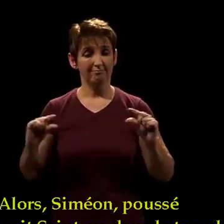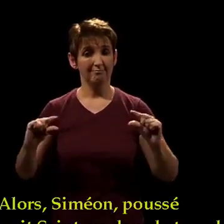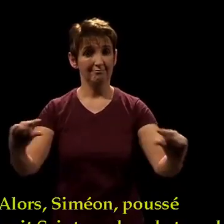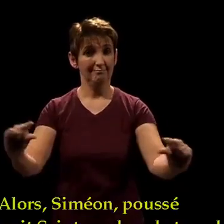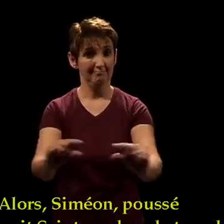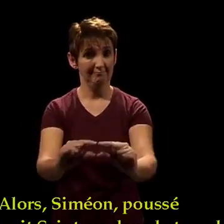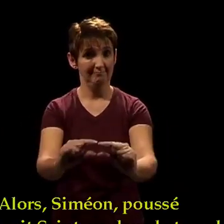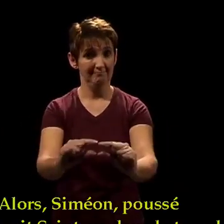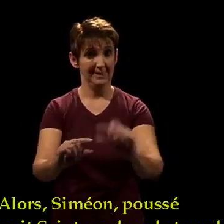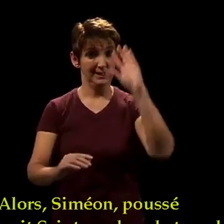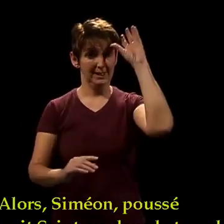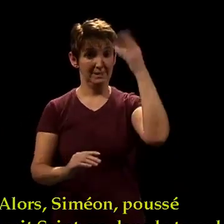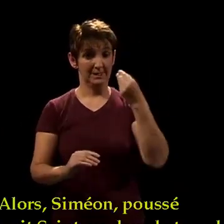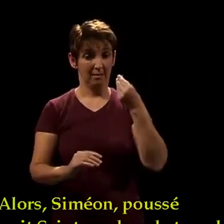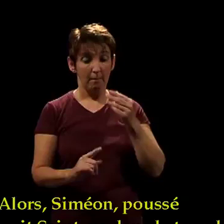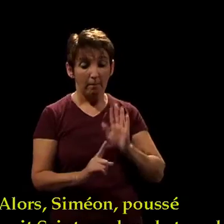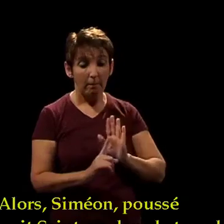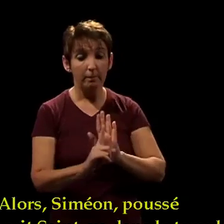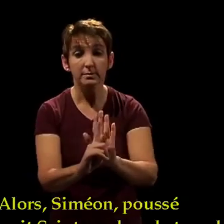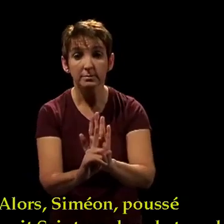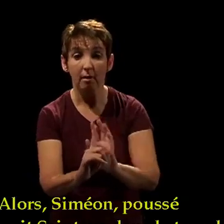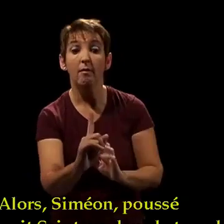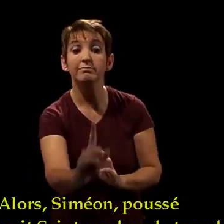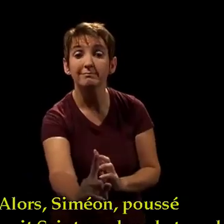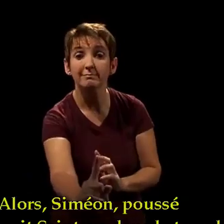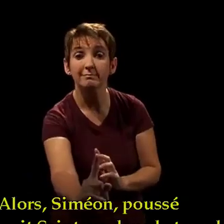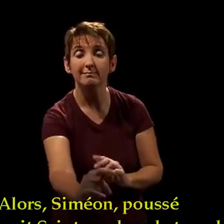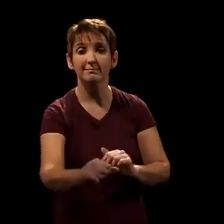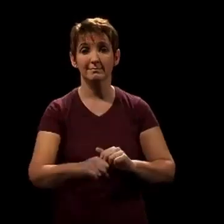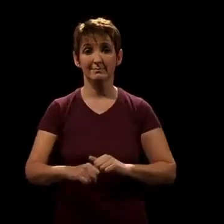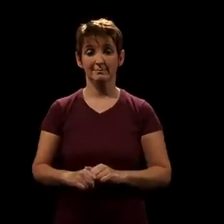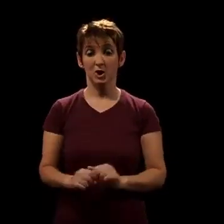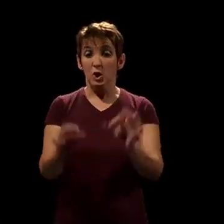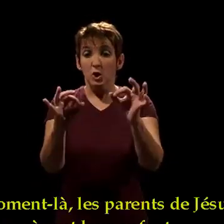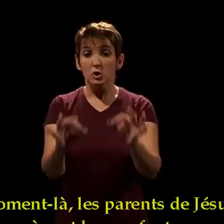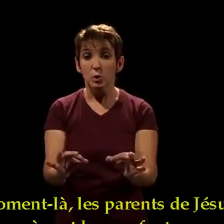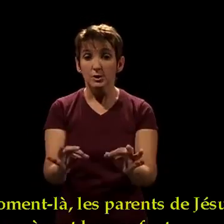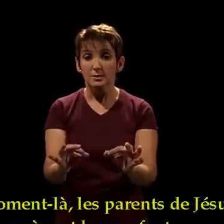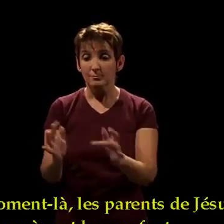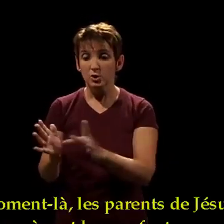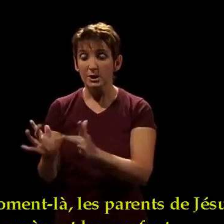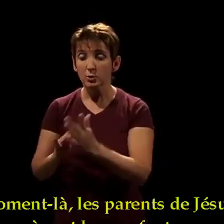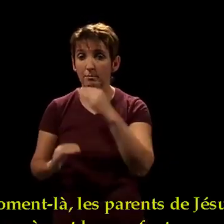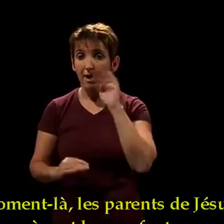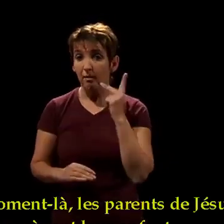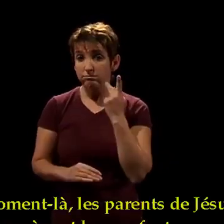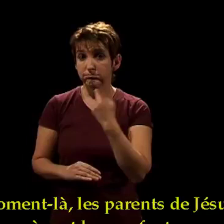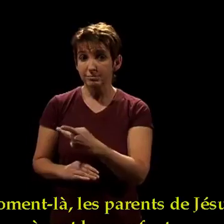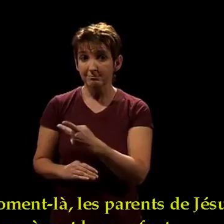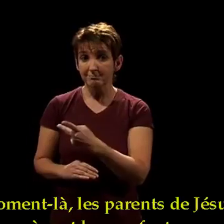Alors Siméon, poussé par l'Esprit Saint, va dans le temple. À ce moment-là, les parents de